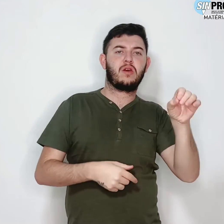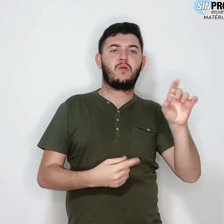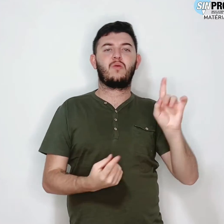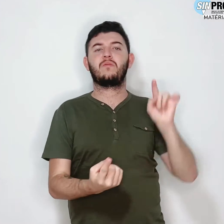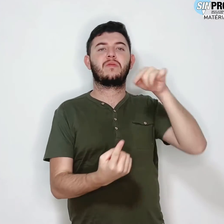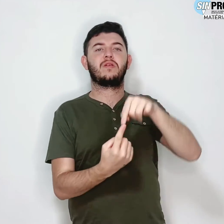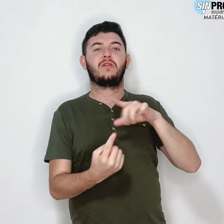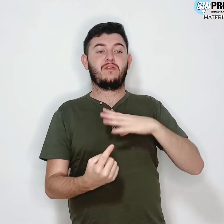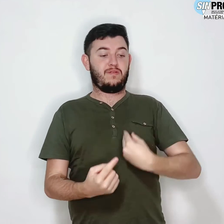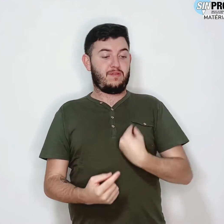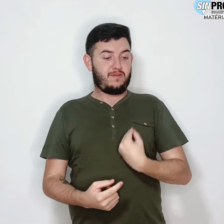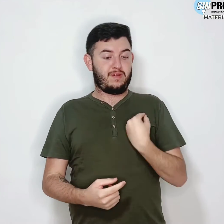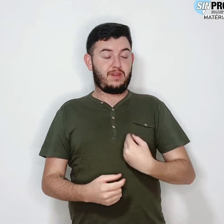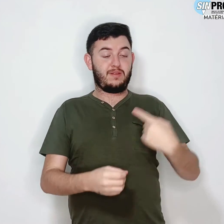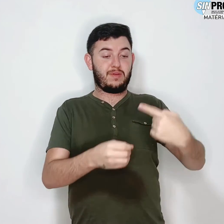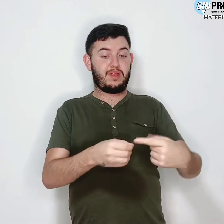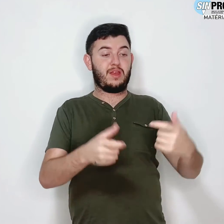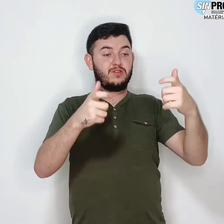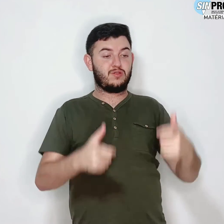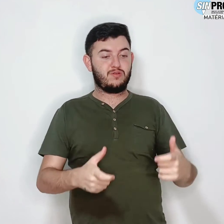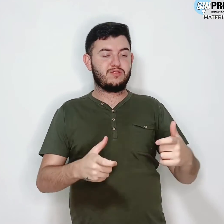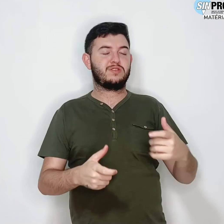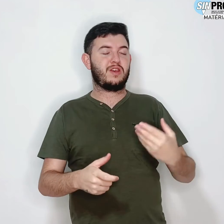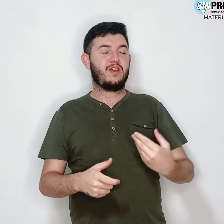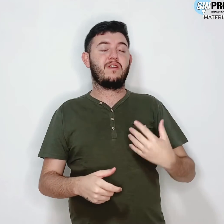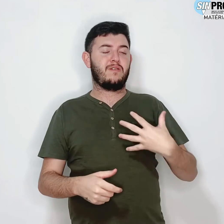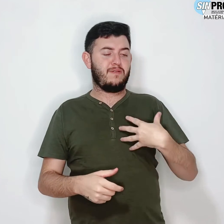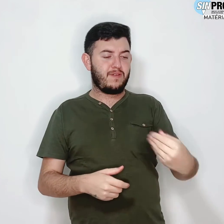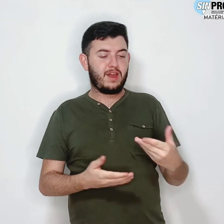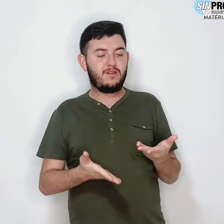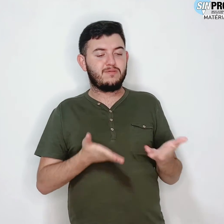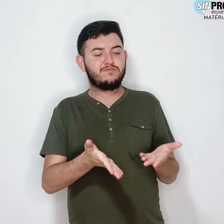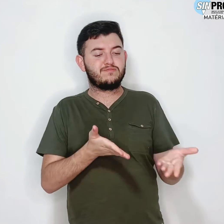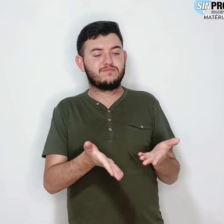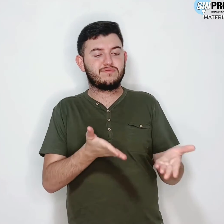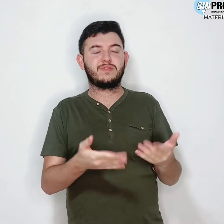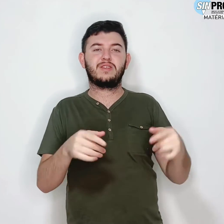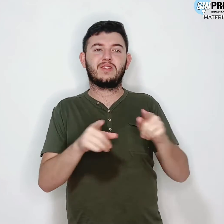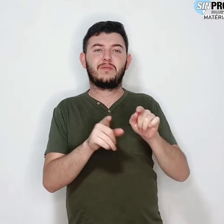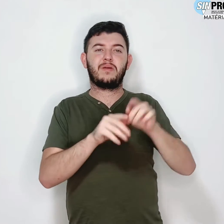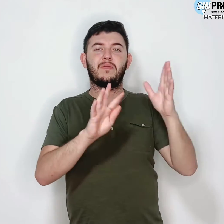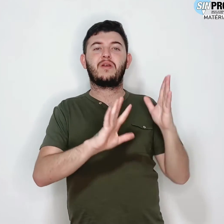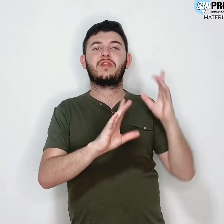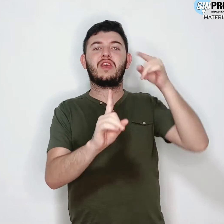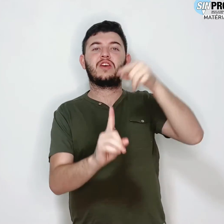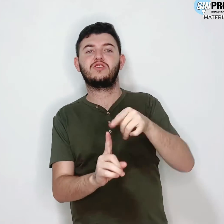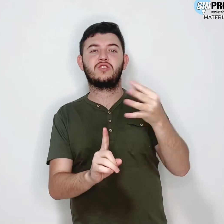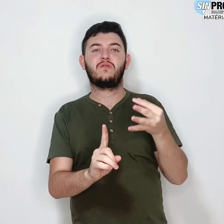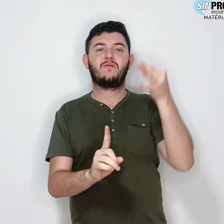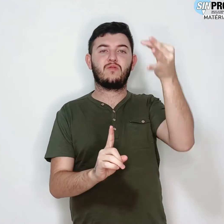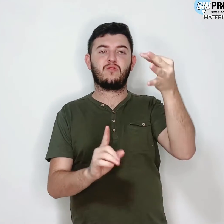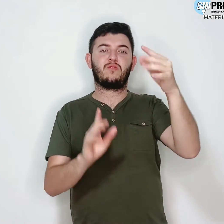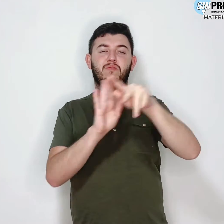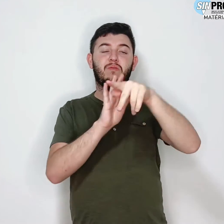e, consequentemente, pelo destino do país. O sistema de democracia